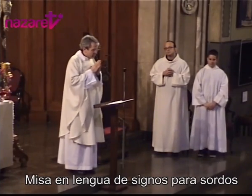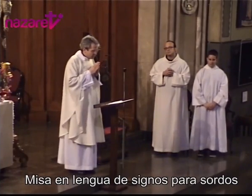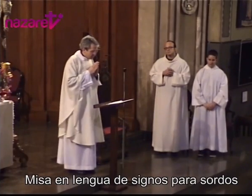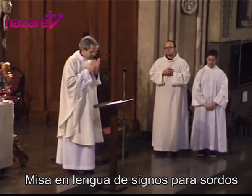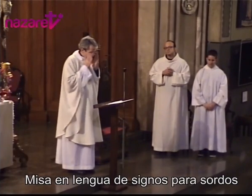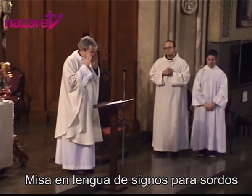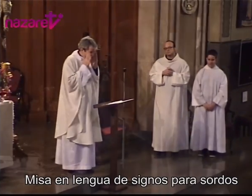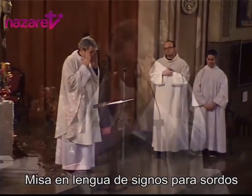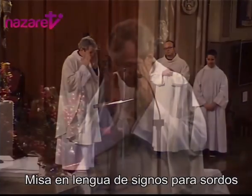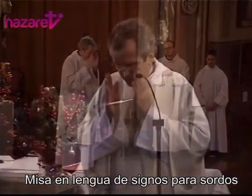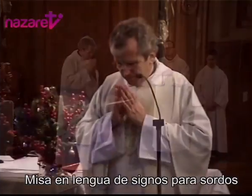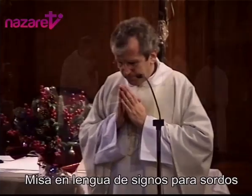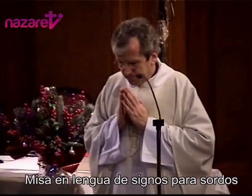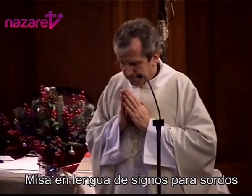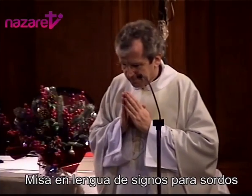Oremos.